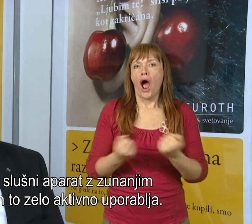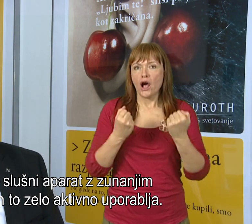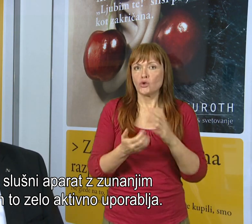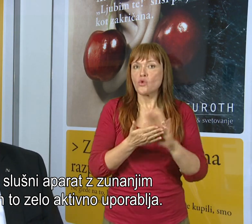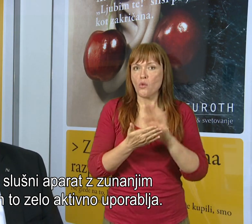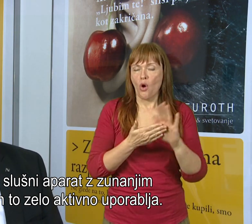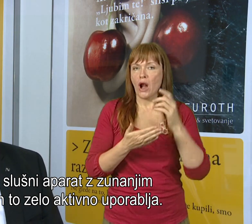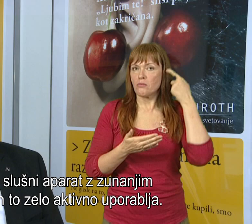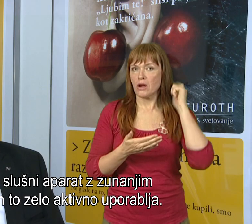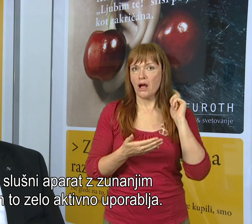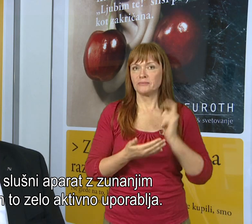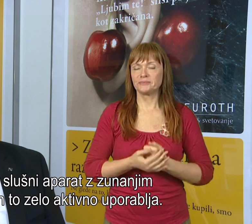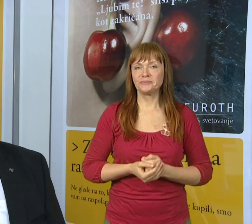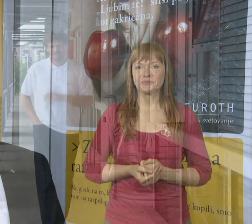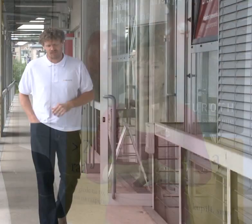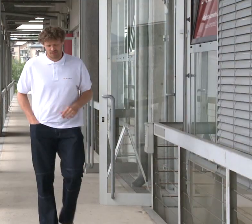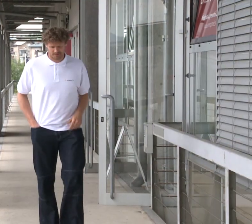uporablja.